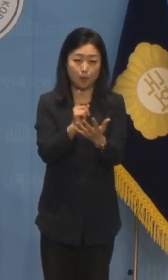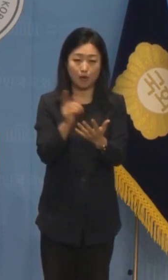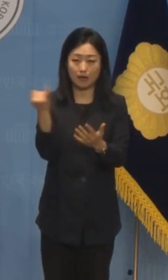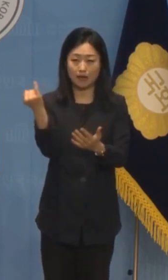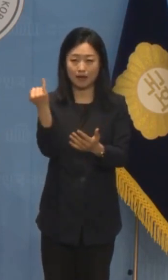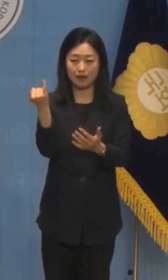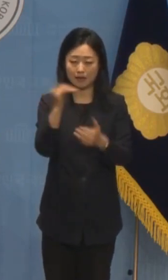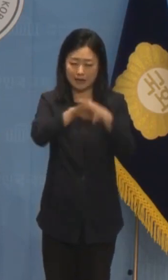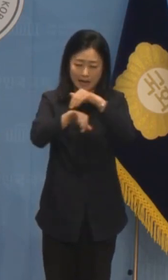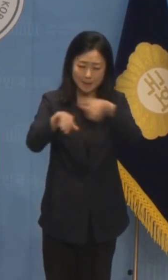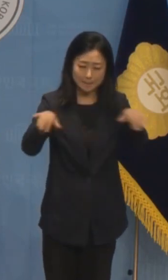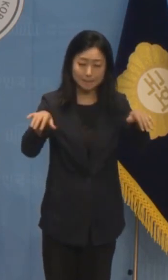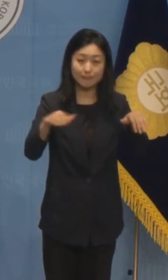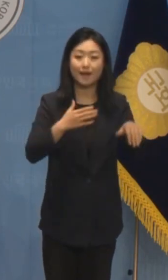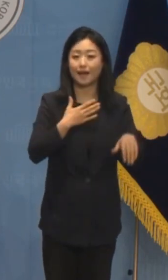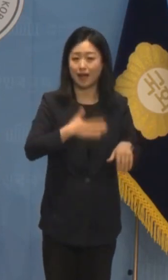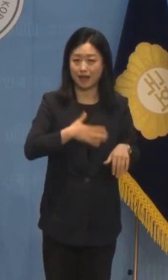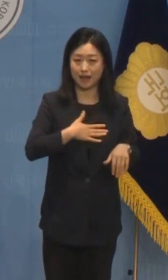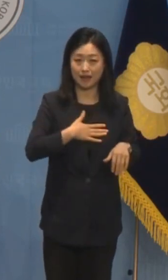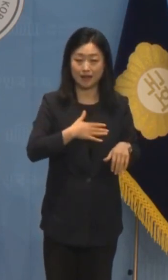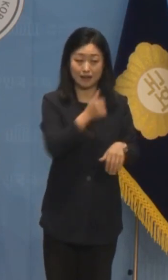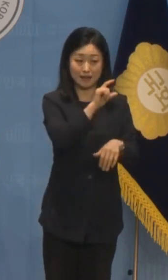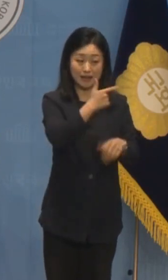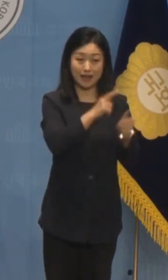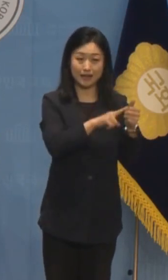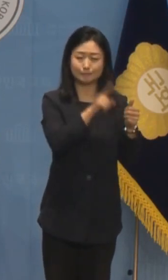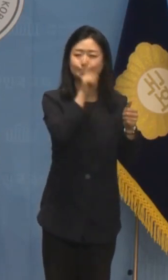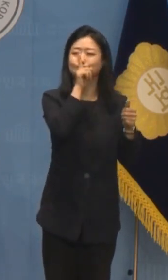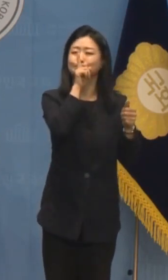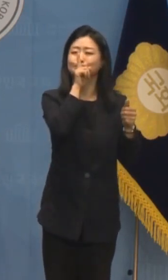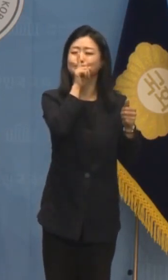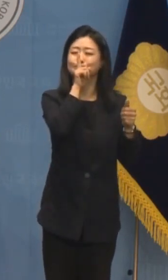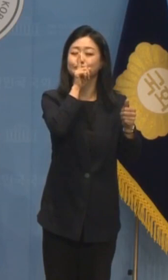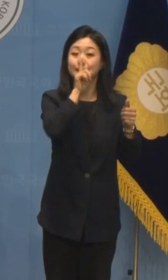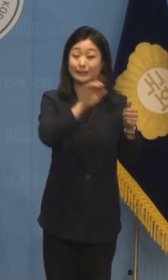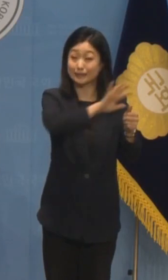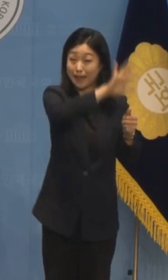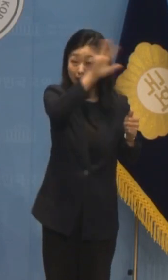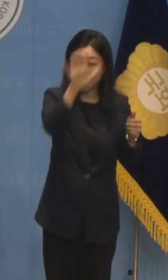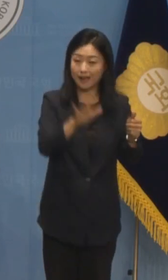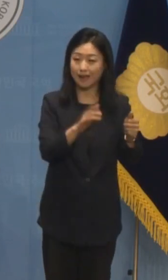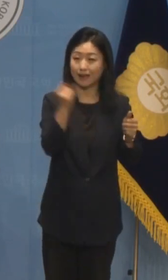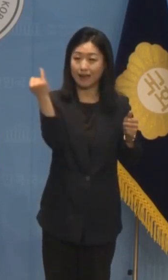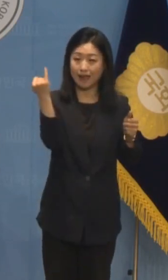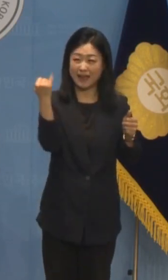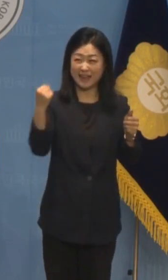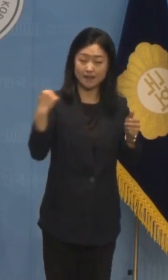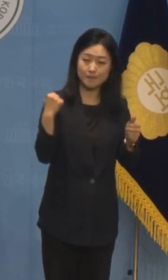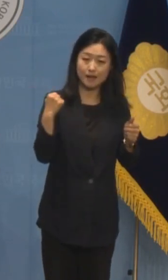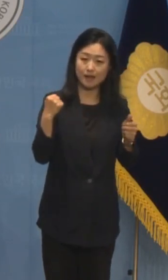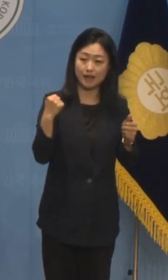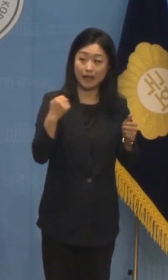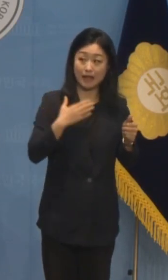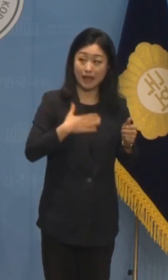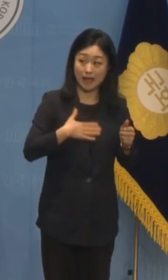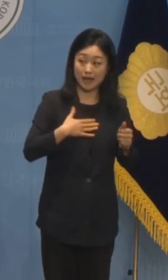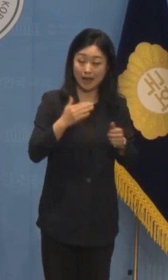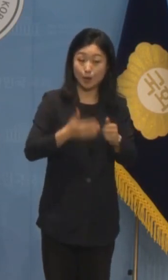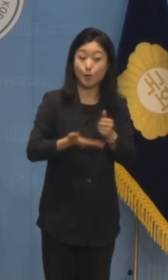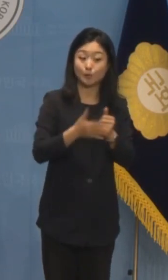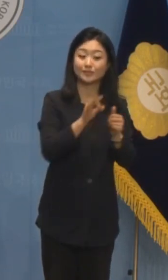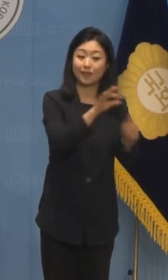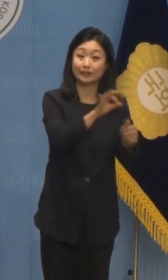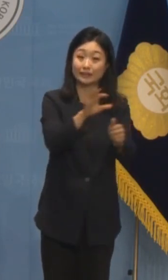개입 의혹에 단 한마디도 못하는 걸 보면 이들도 김건희 씨 입김이 들어간 공천을 받았기